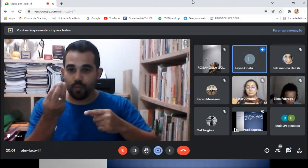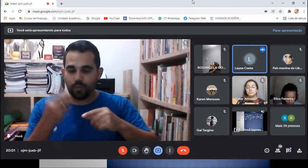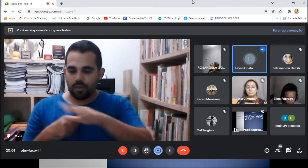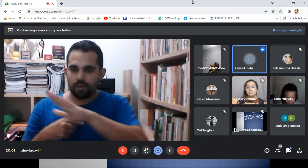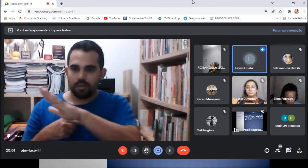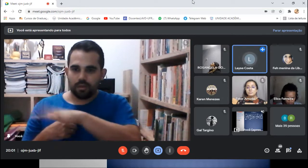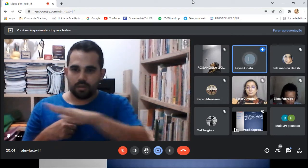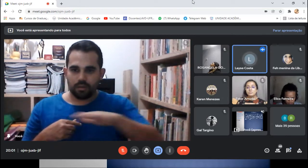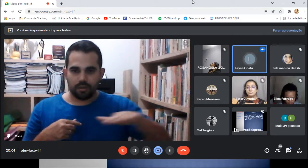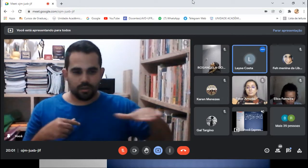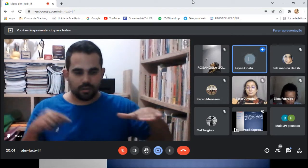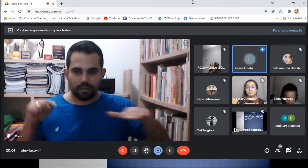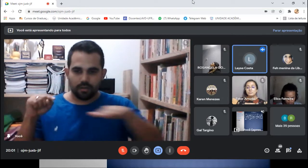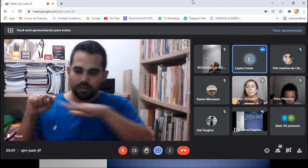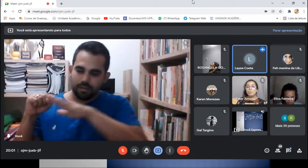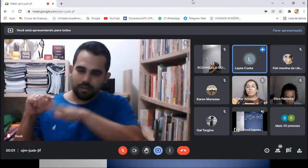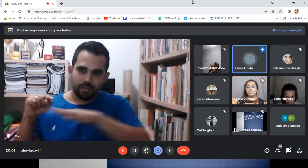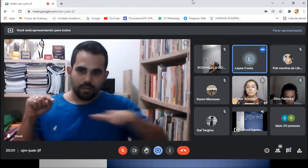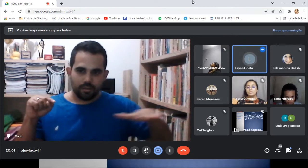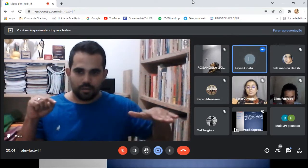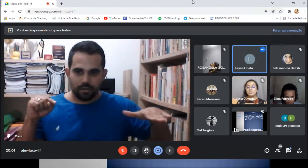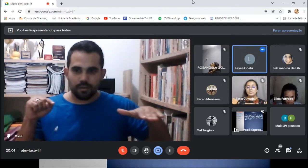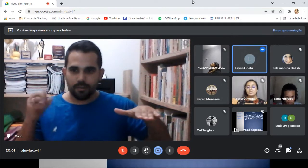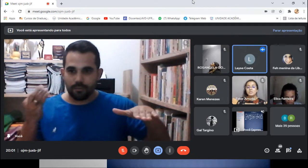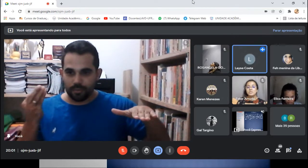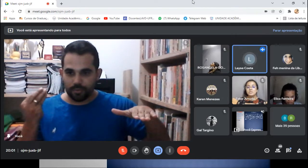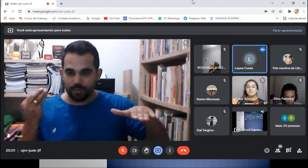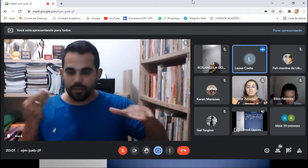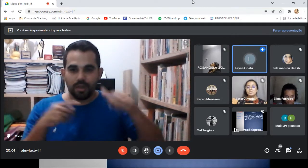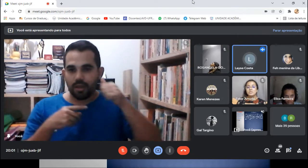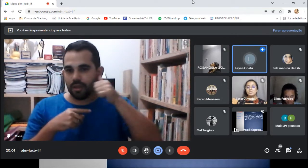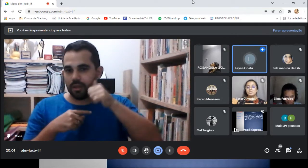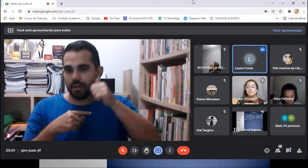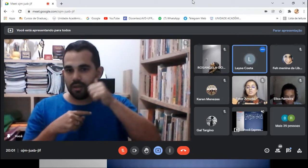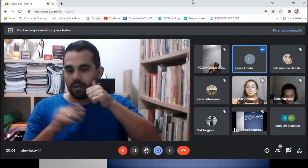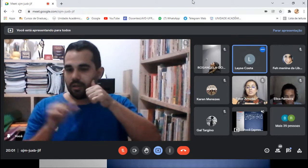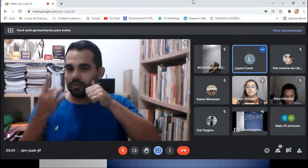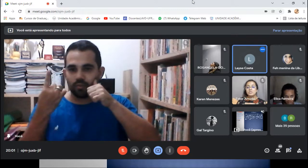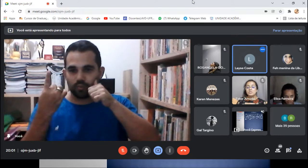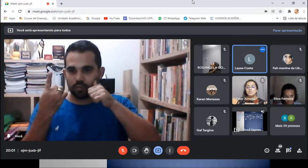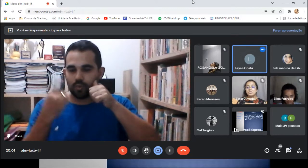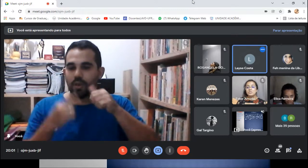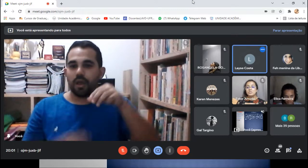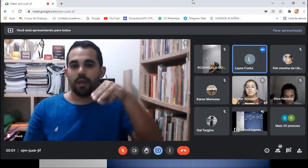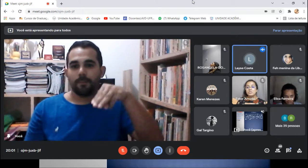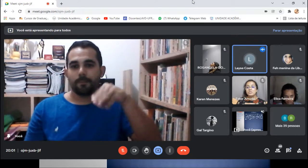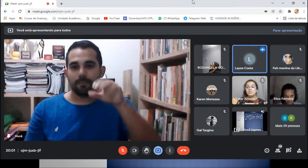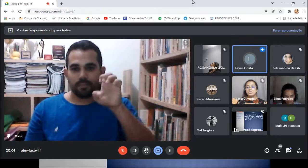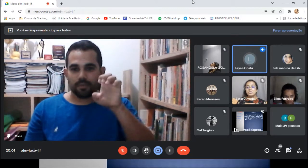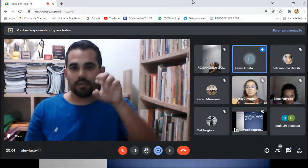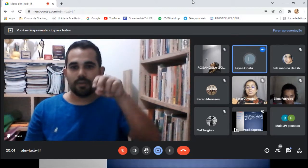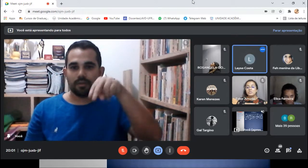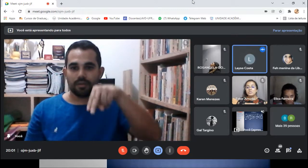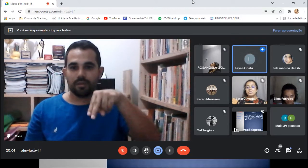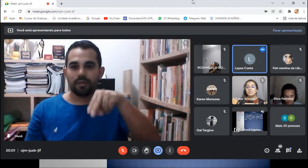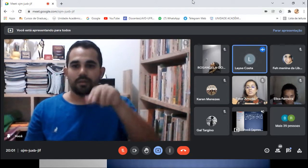Meninas, por quê? Temos o plural, né? São várias. Temos o plural,